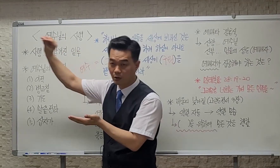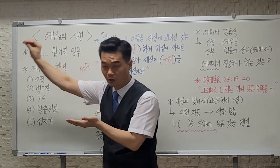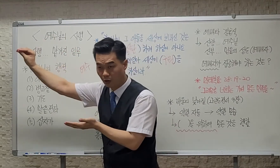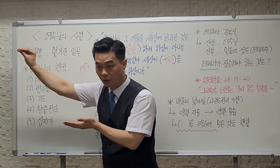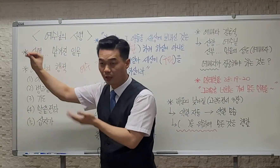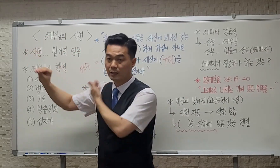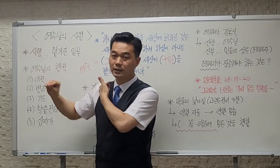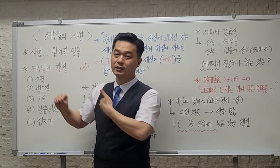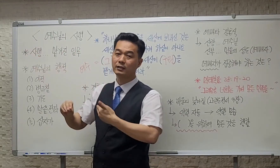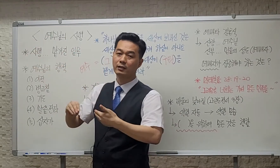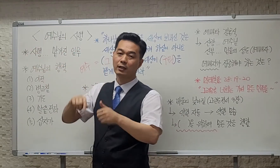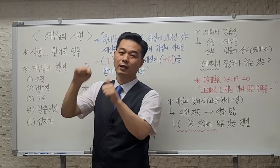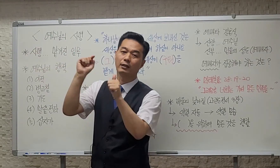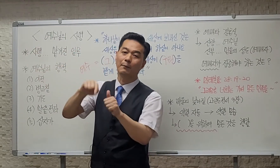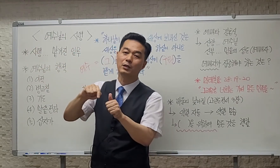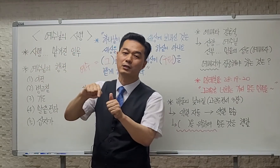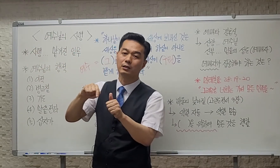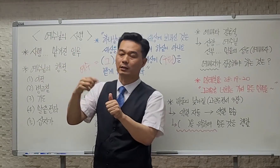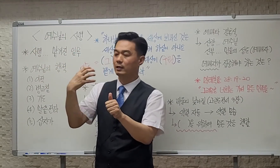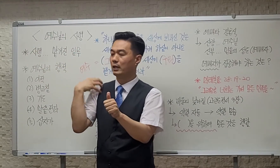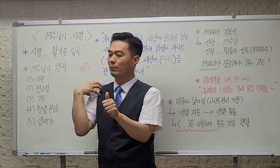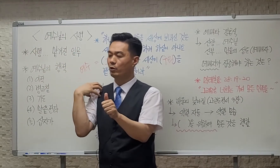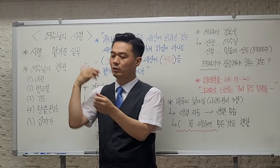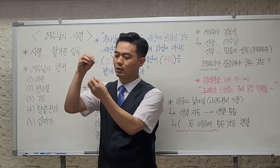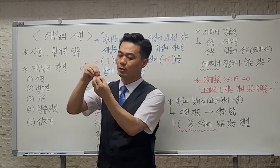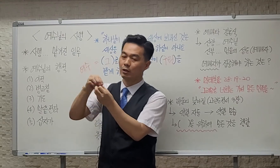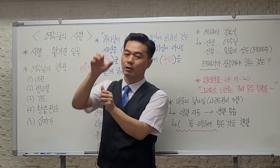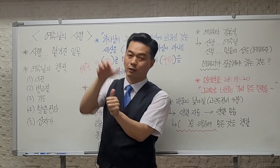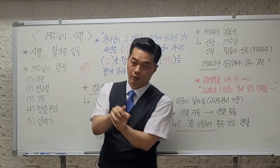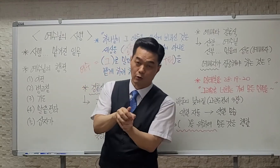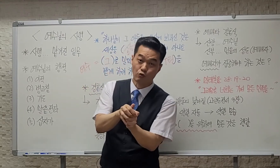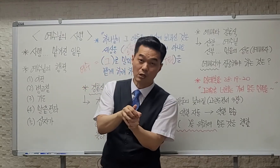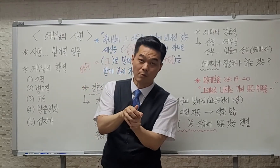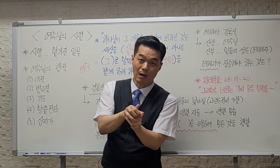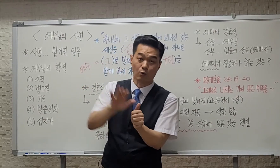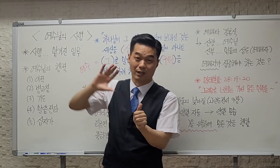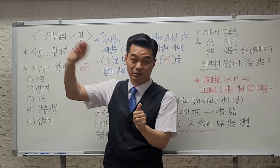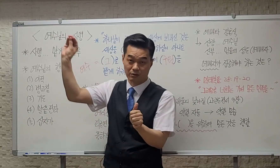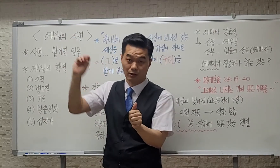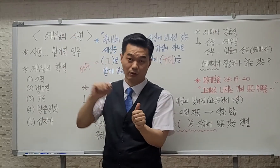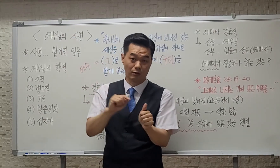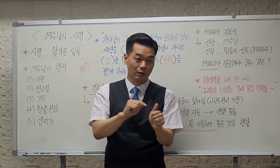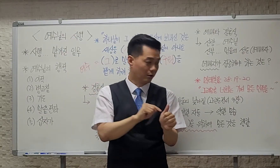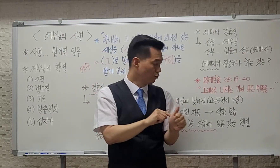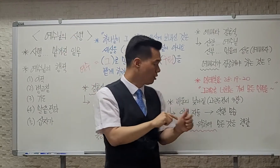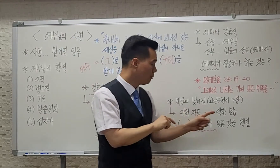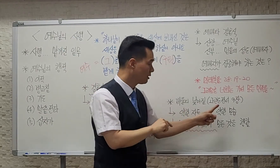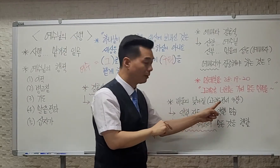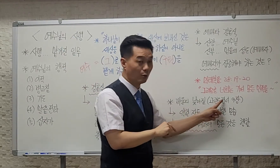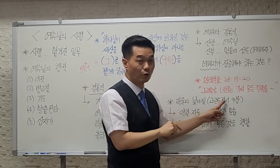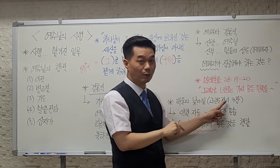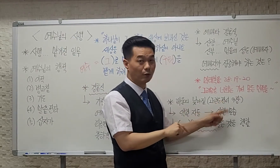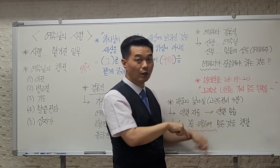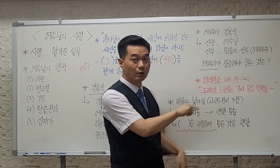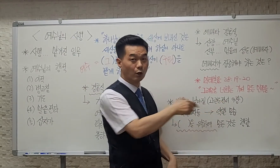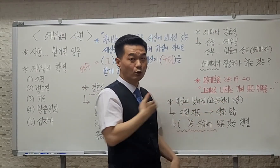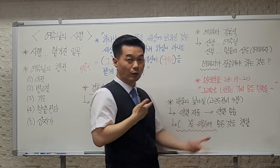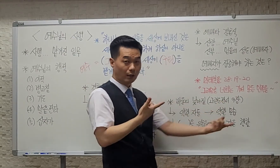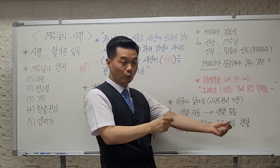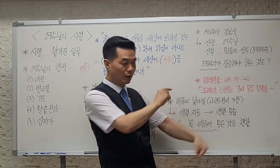돌아가시면서 제자들에게 남기신 사명을 위임하고 가셨어요. 그 위임한 사명이 뭐냐면 너희도 나랑 똑같이